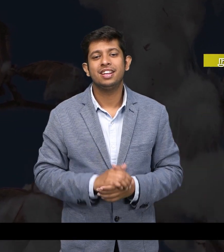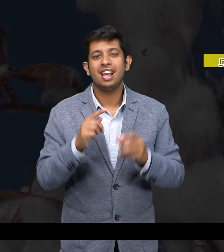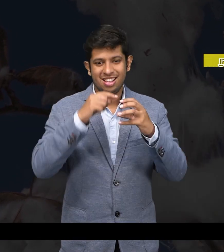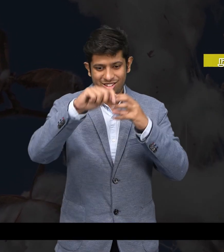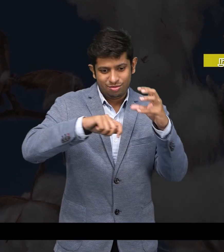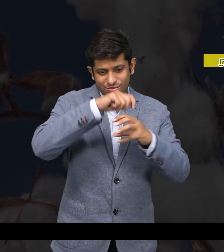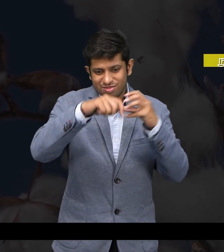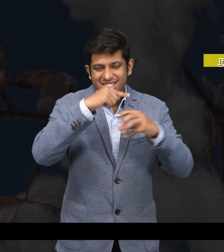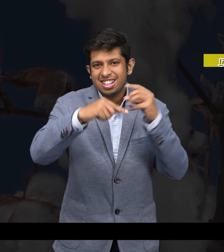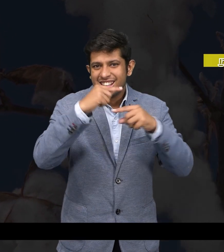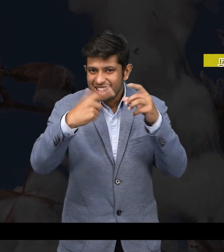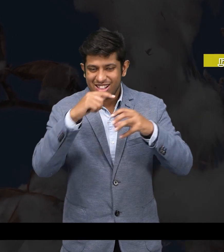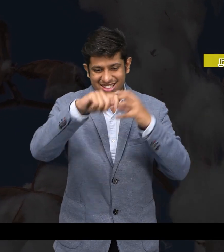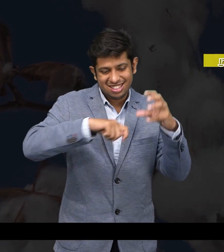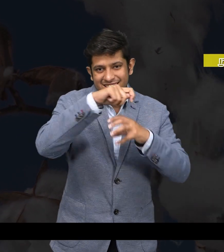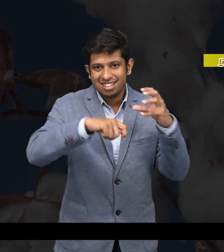நூல்,